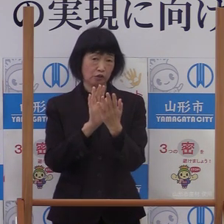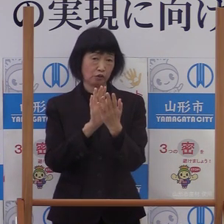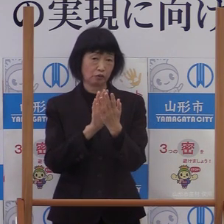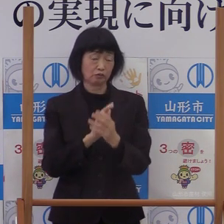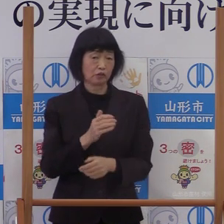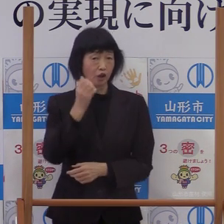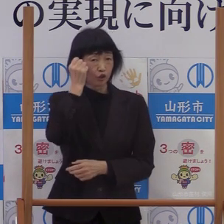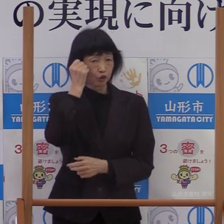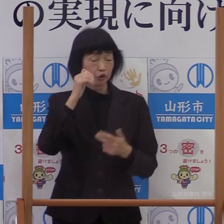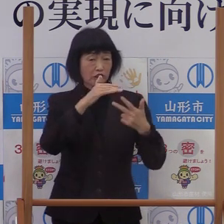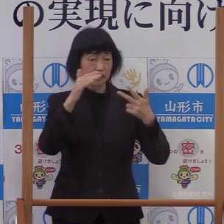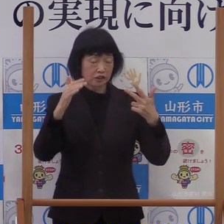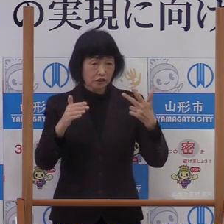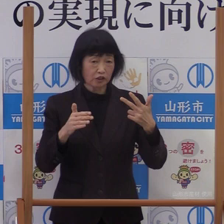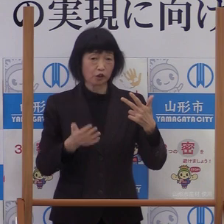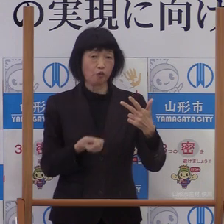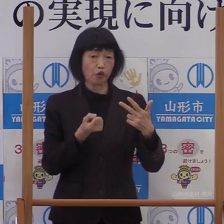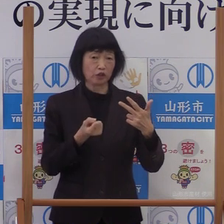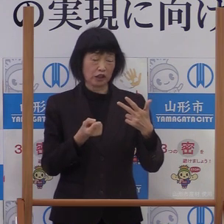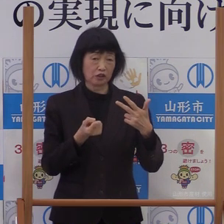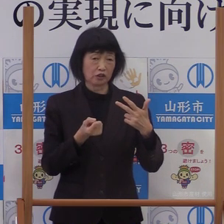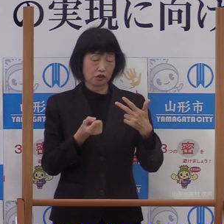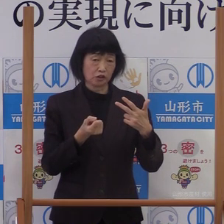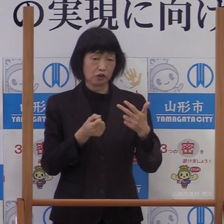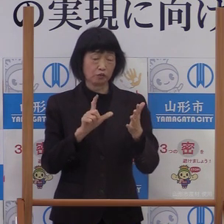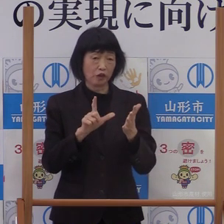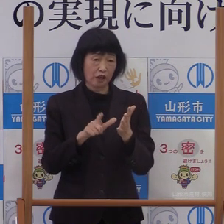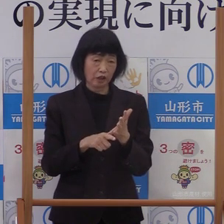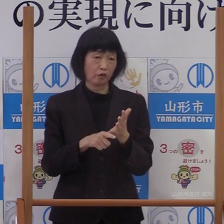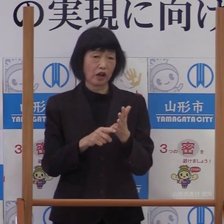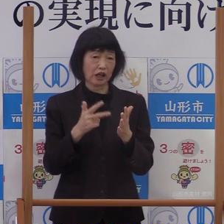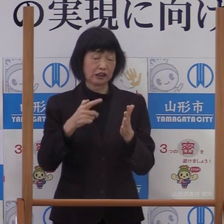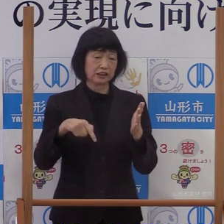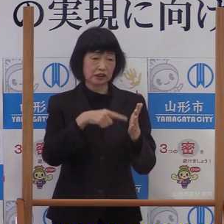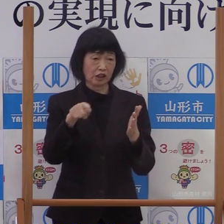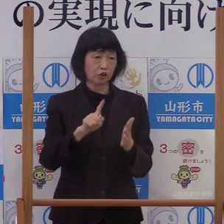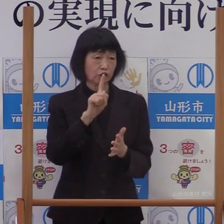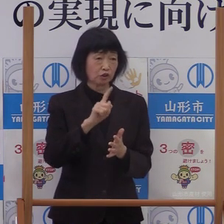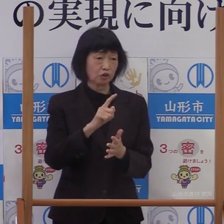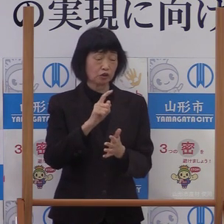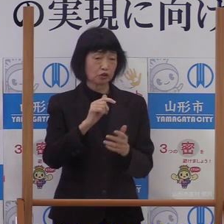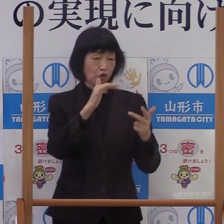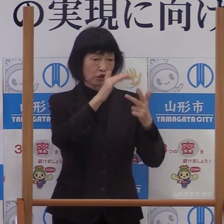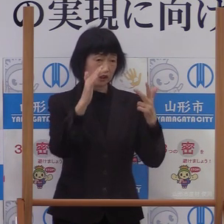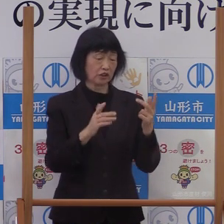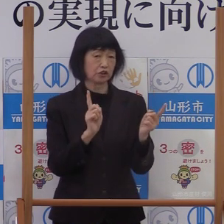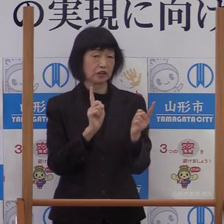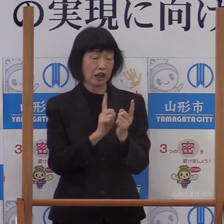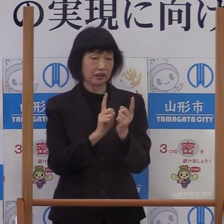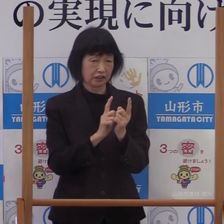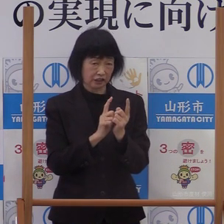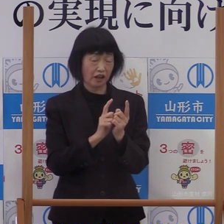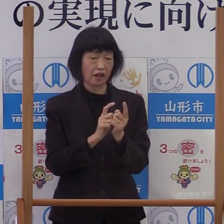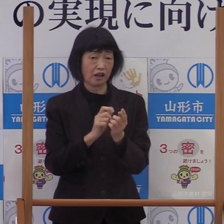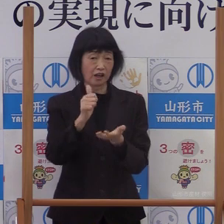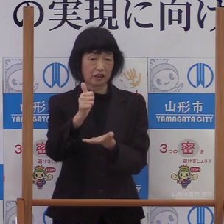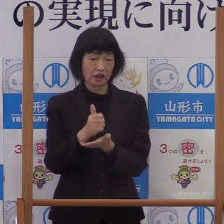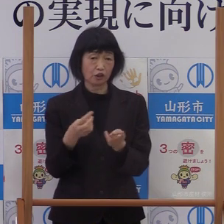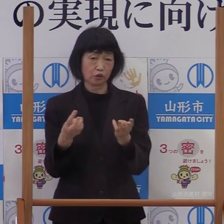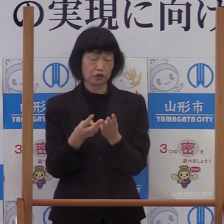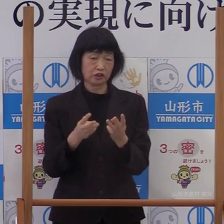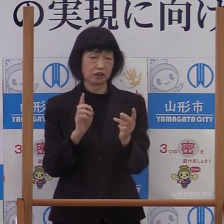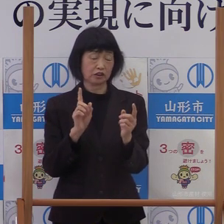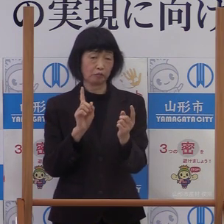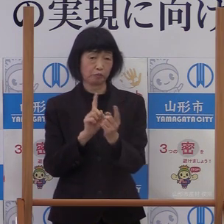泊施設を有する事業者には、市内に所在する1宿泊施設あたり100室数に応じ20万円